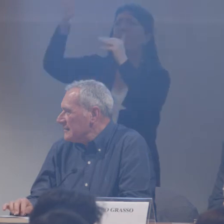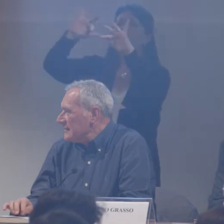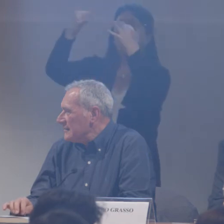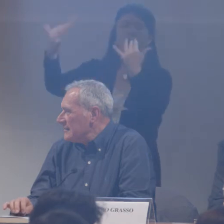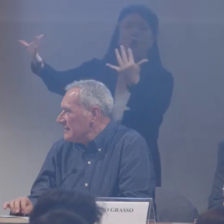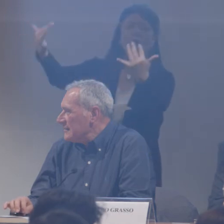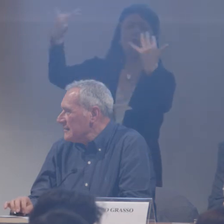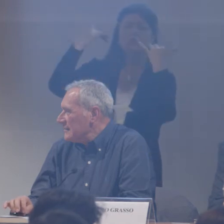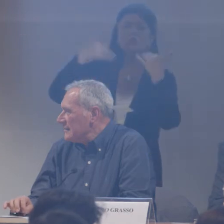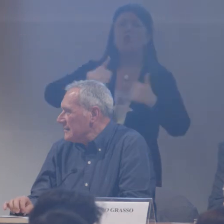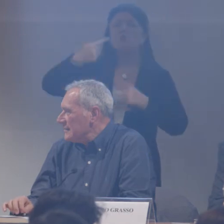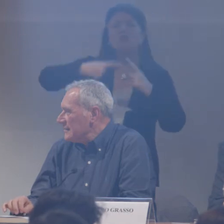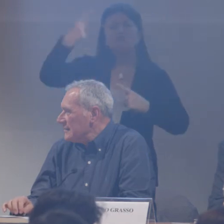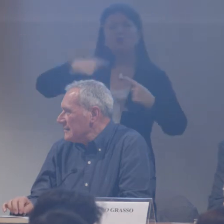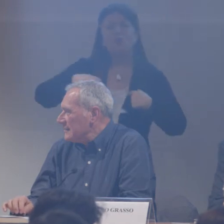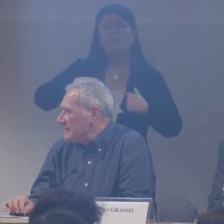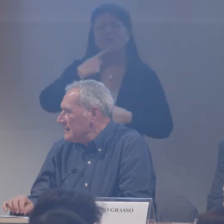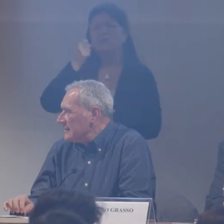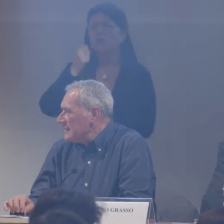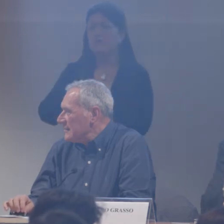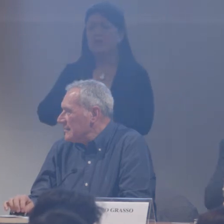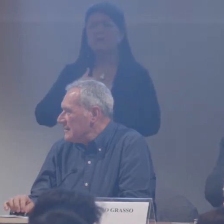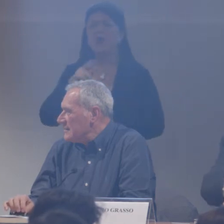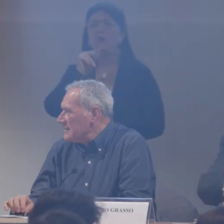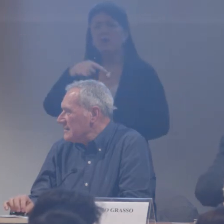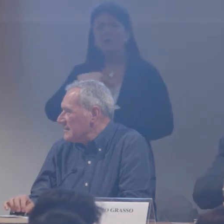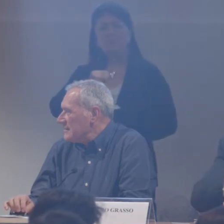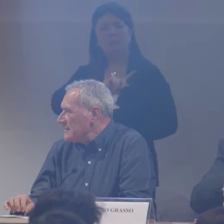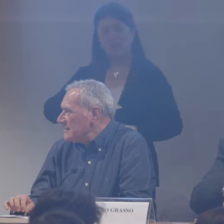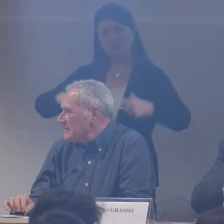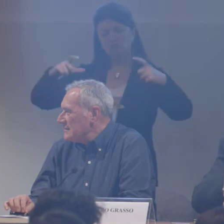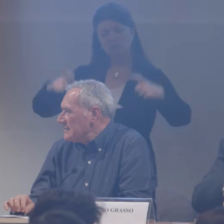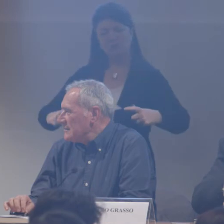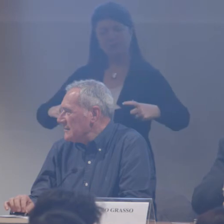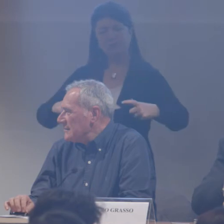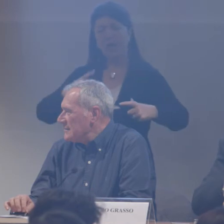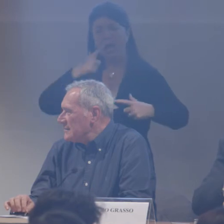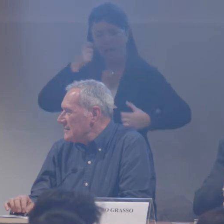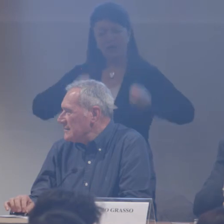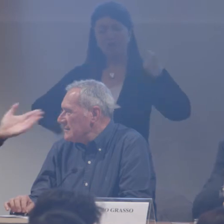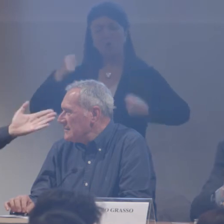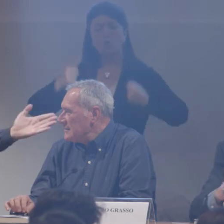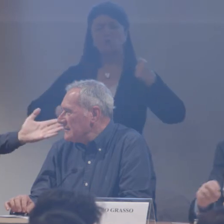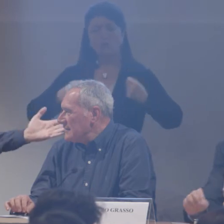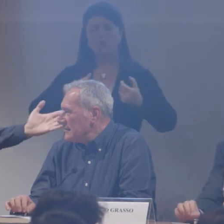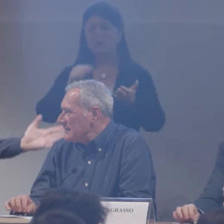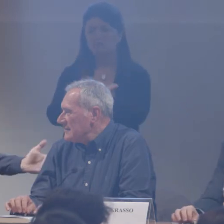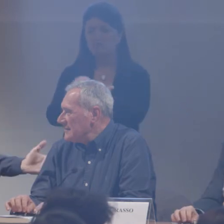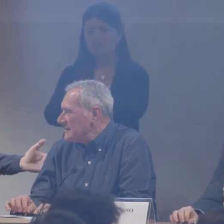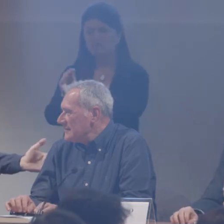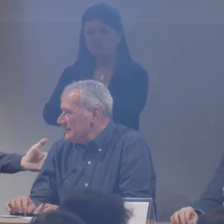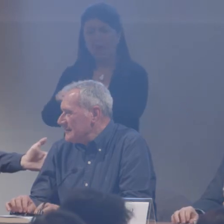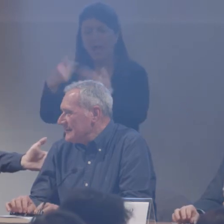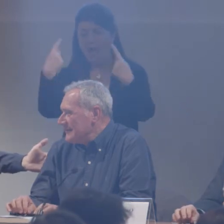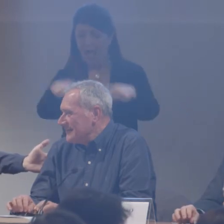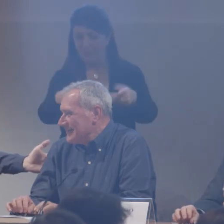un giorno mi sono fermato e ho detto: no, io sono cresciuto in una città dove i rivoluzionari c'erano, eccoli.